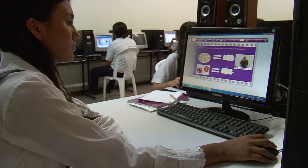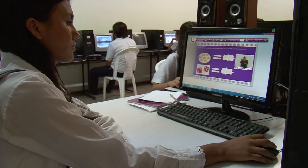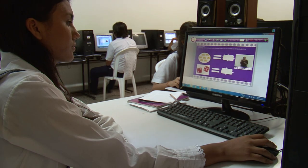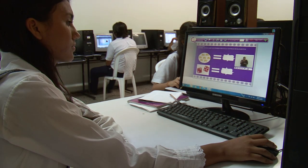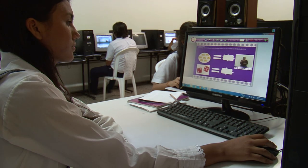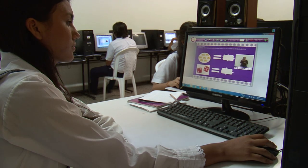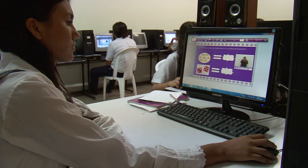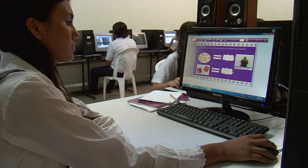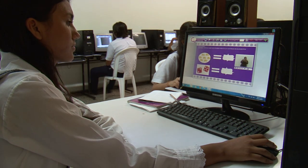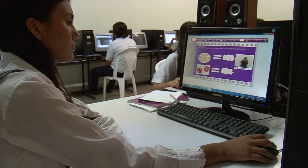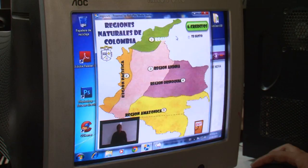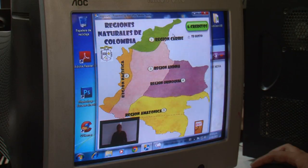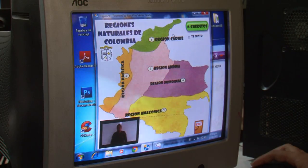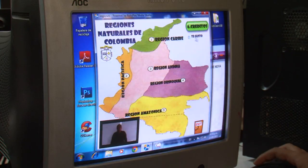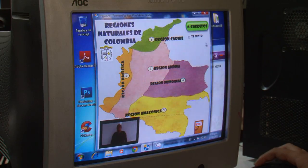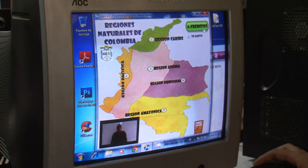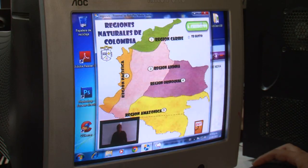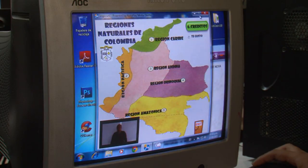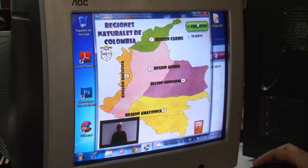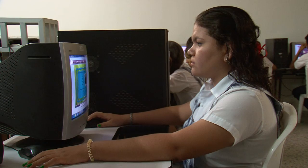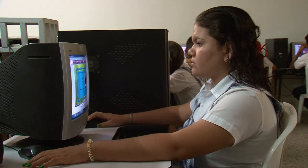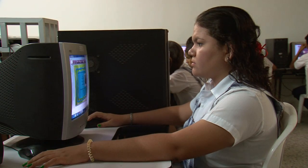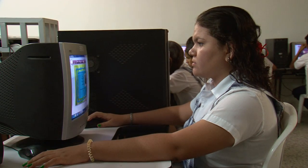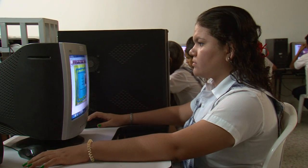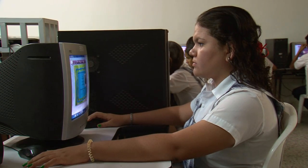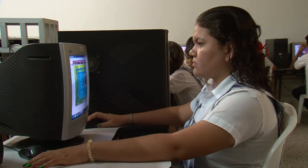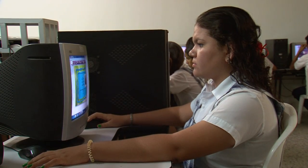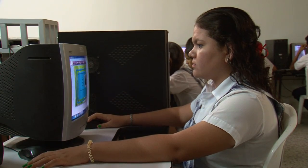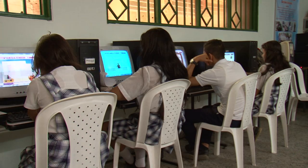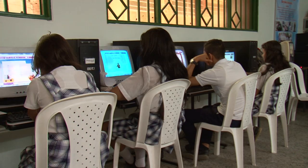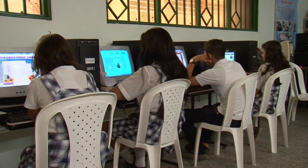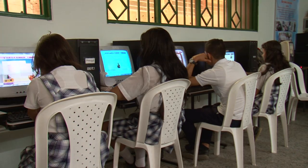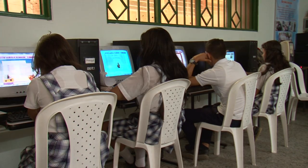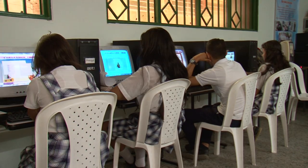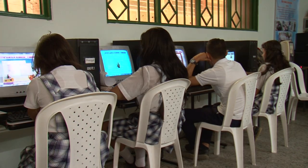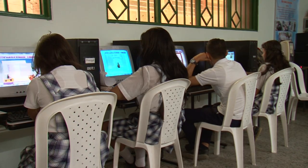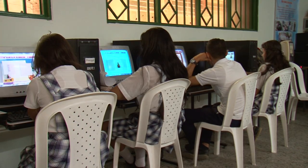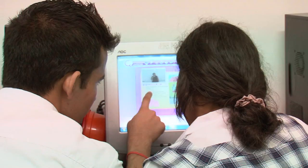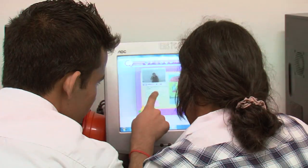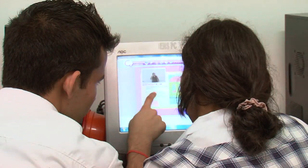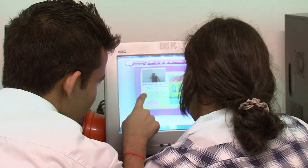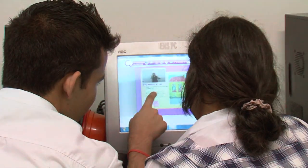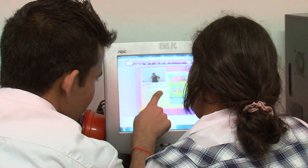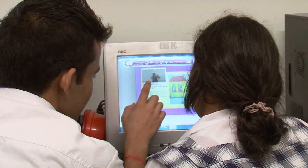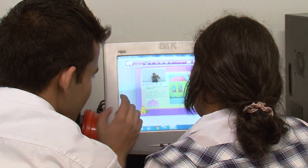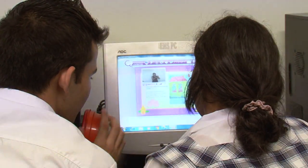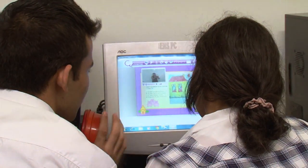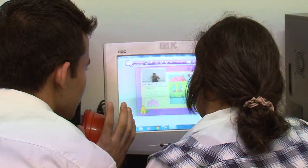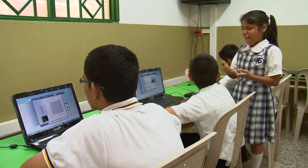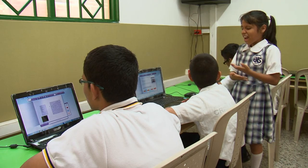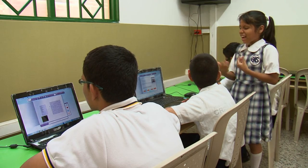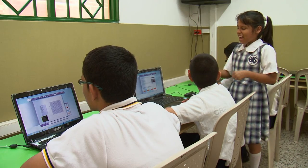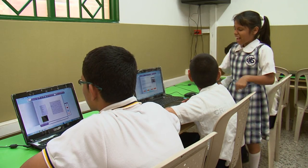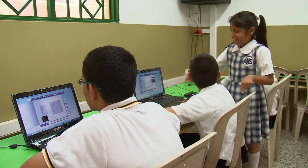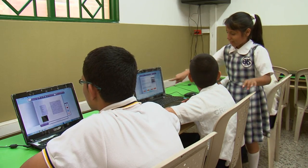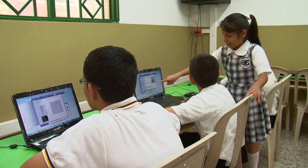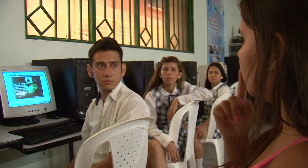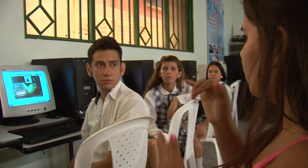brecha digital en cuanto a su relación con los estudiantes sordos y los oyentes. Se han sensibilizado en el trato